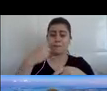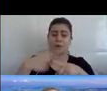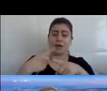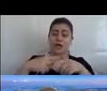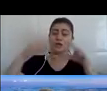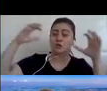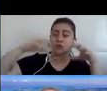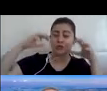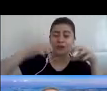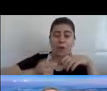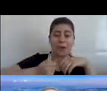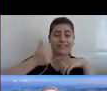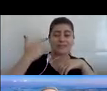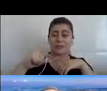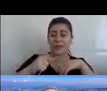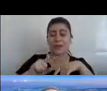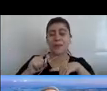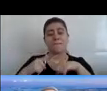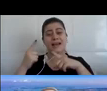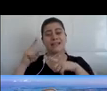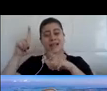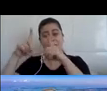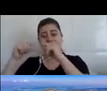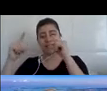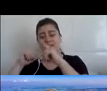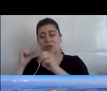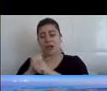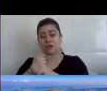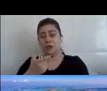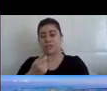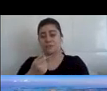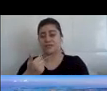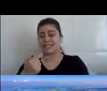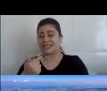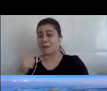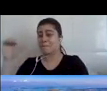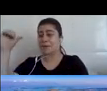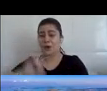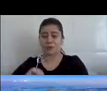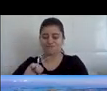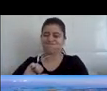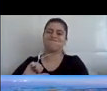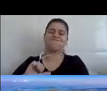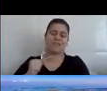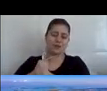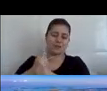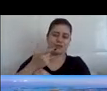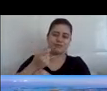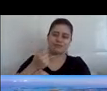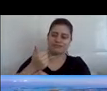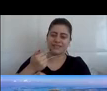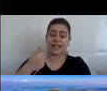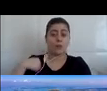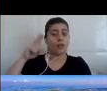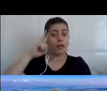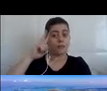chuvas. Mas em Brasília, isso em 2017 foi um cenário muito crítico. Então, lembrando que a gente precisa cuidar da forma